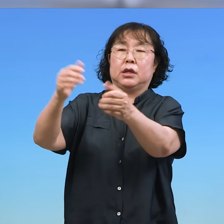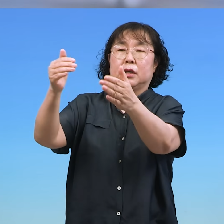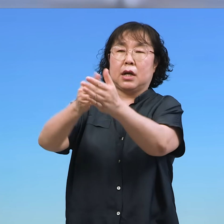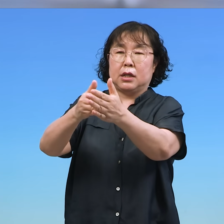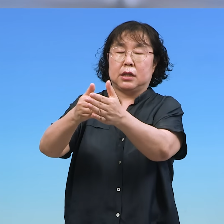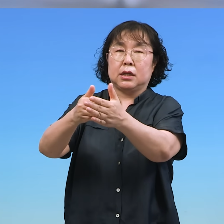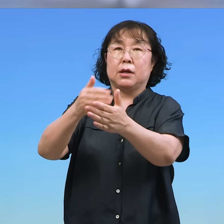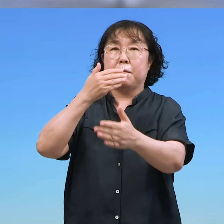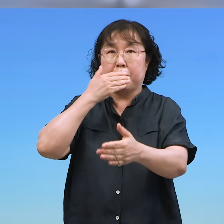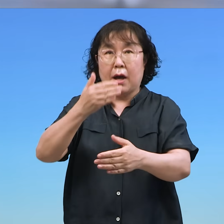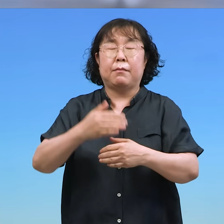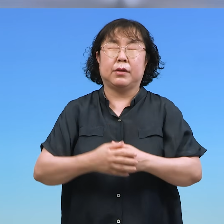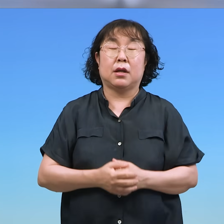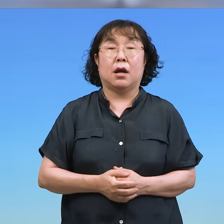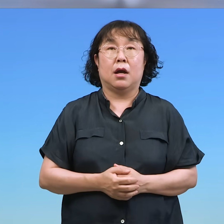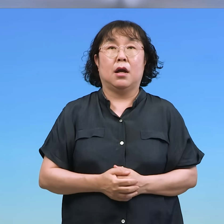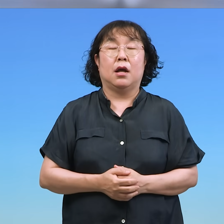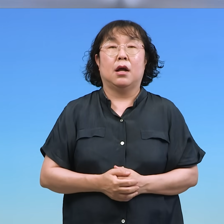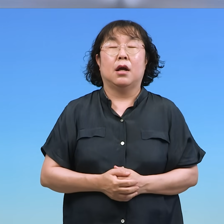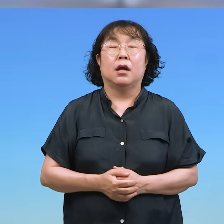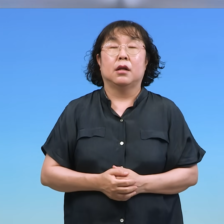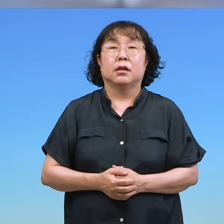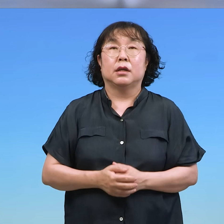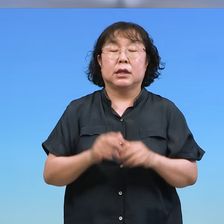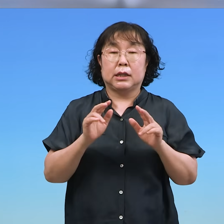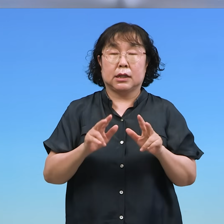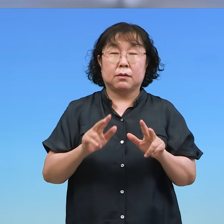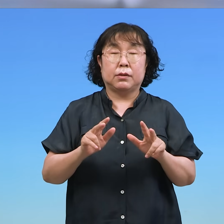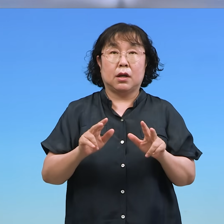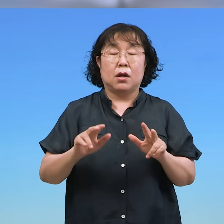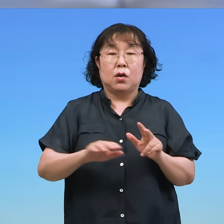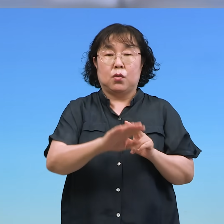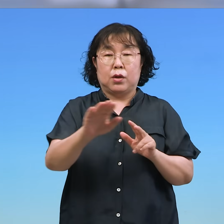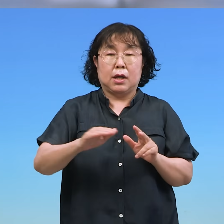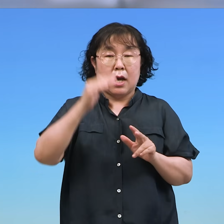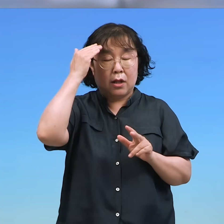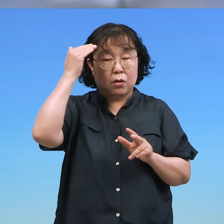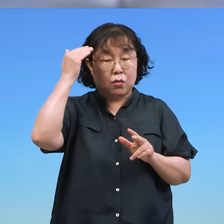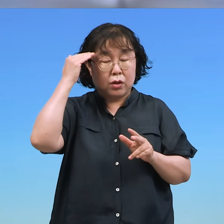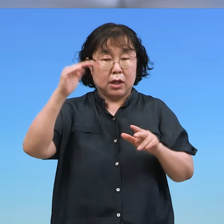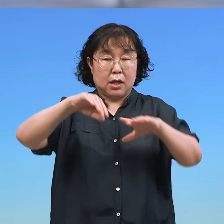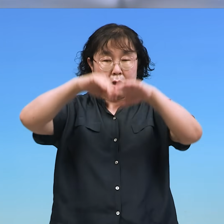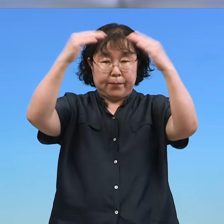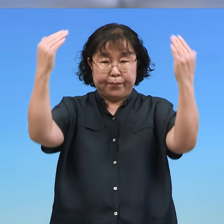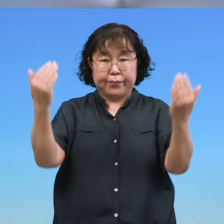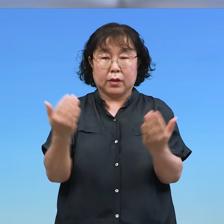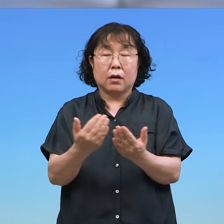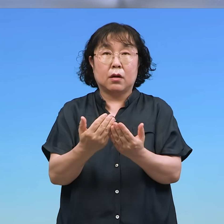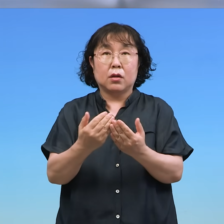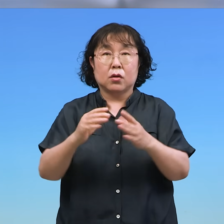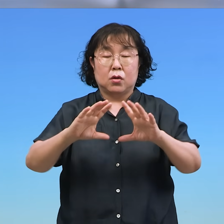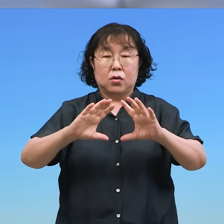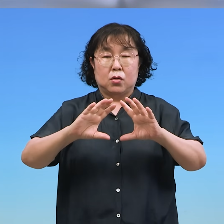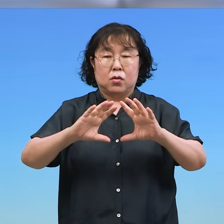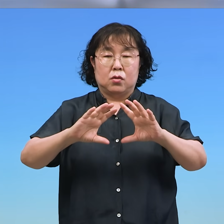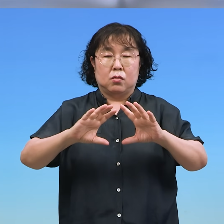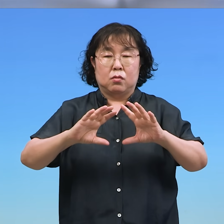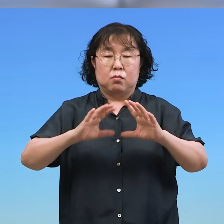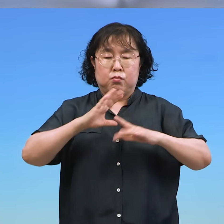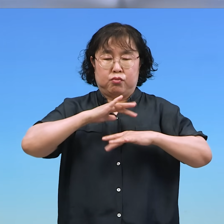여러분, 지금 우리나라가 집단 불안증에 빠져 있는 상태라고 우려하면서 그 전문가가 하루 단위로